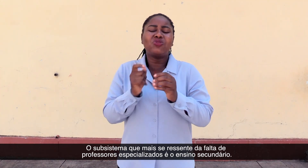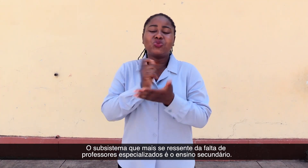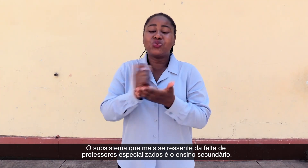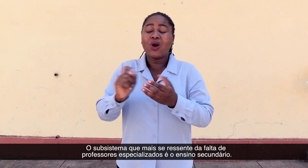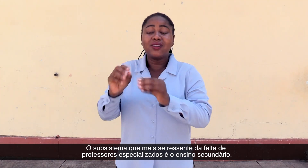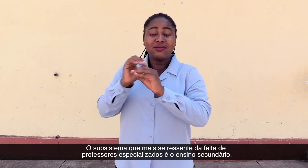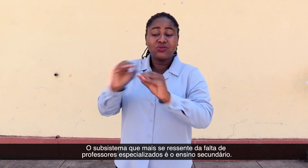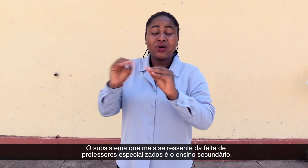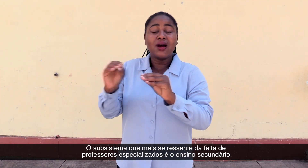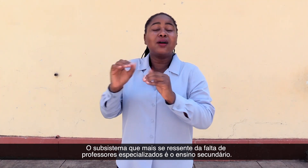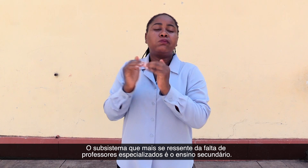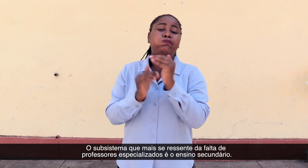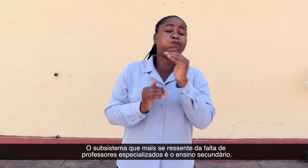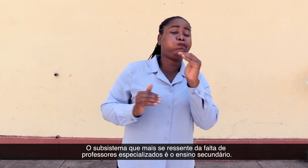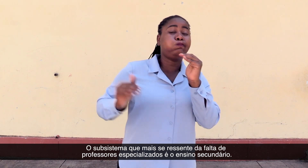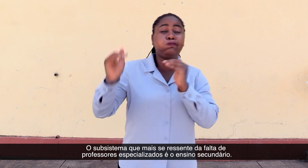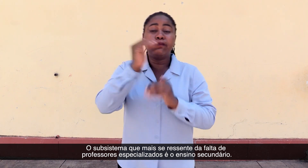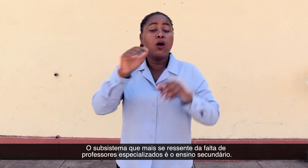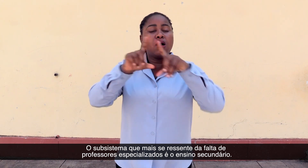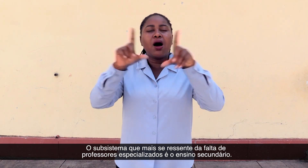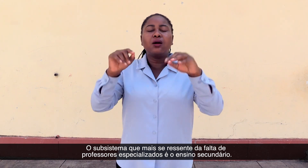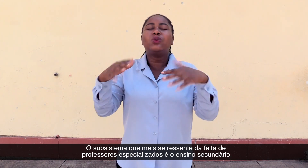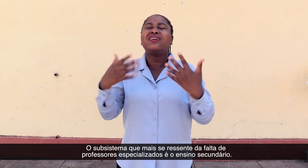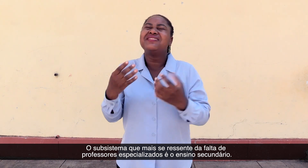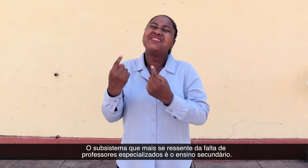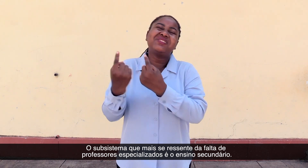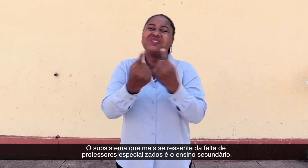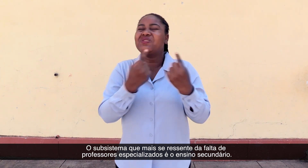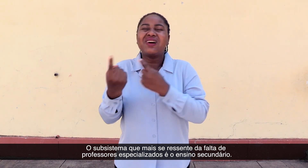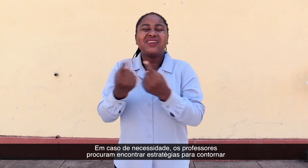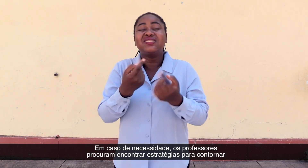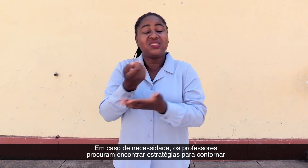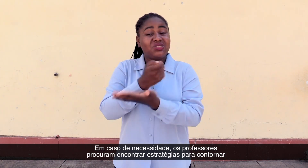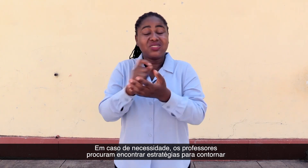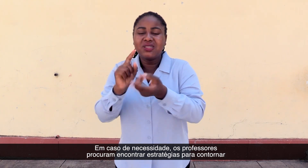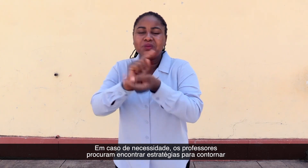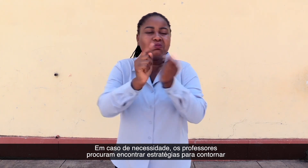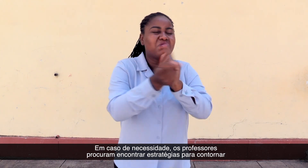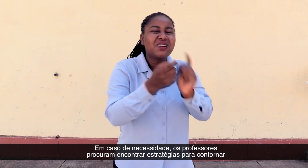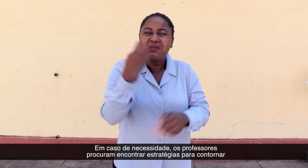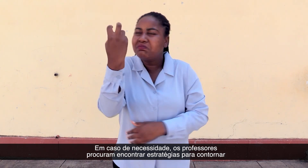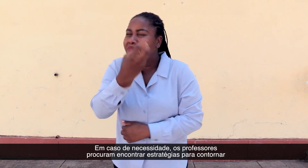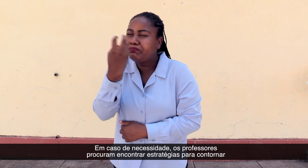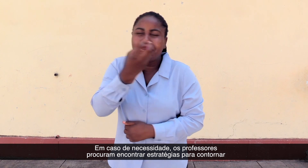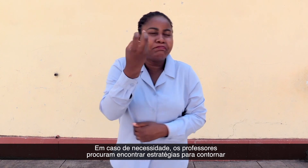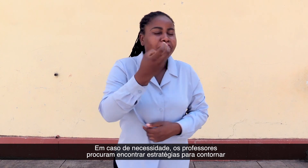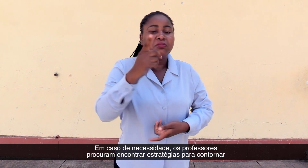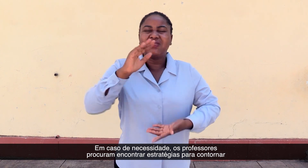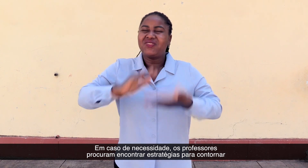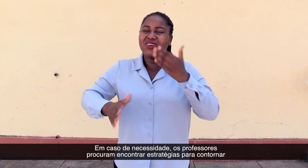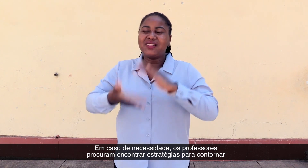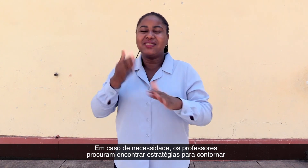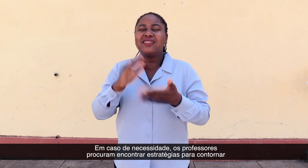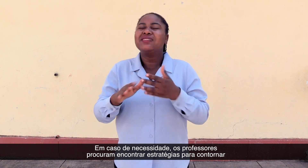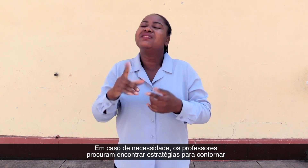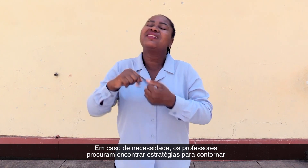ressente da falta de professores especializados é o ensino superior. Em caso de necessidade, os professores